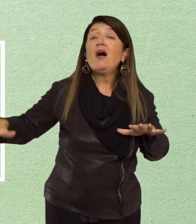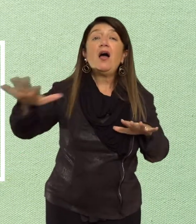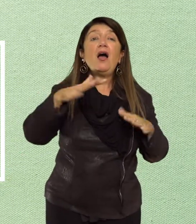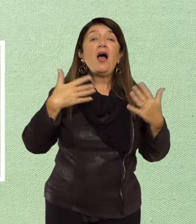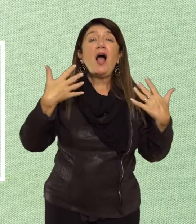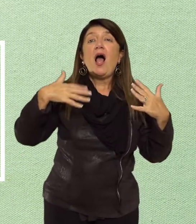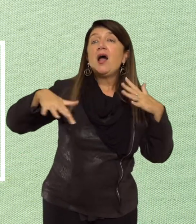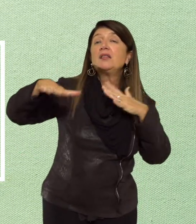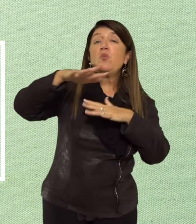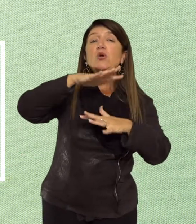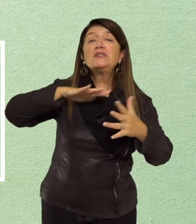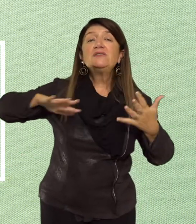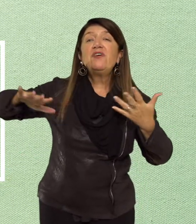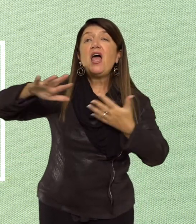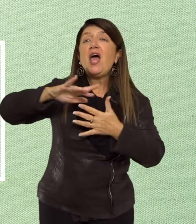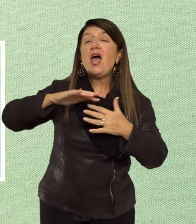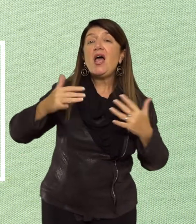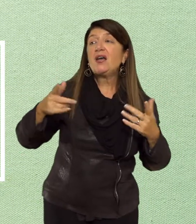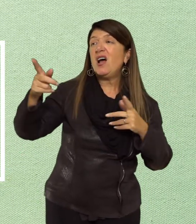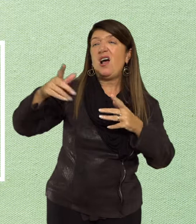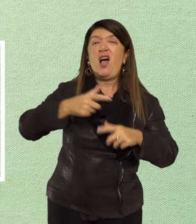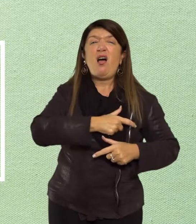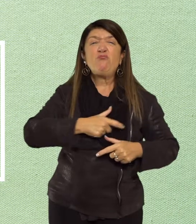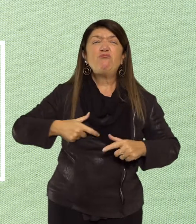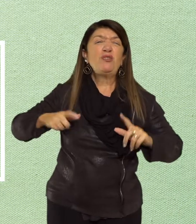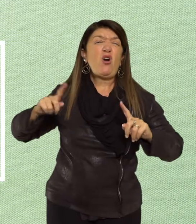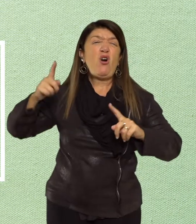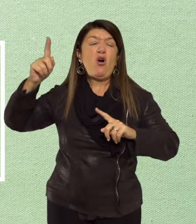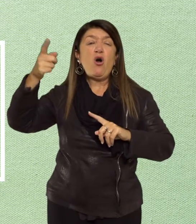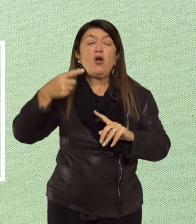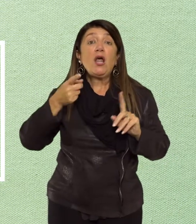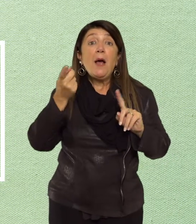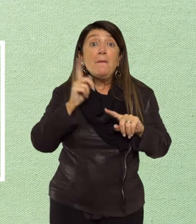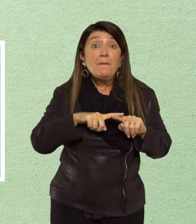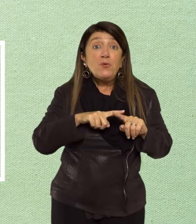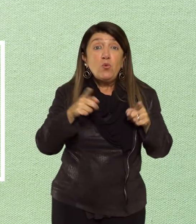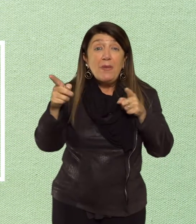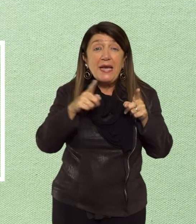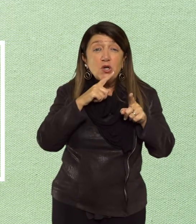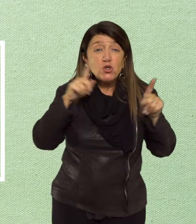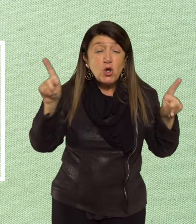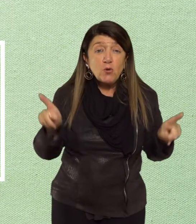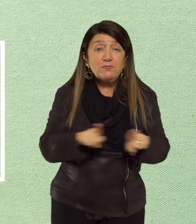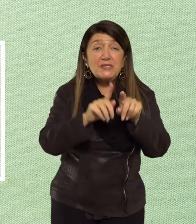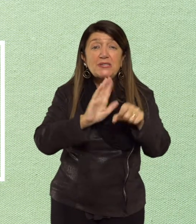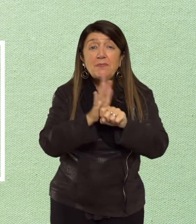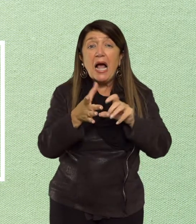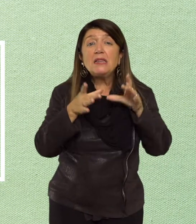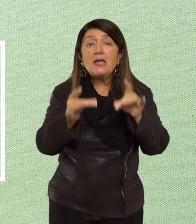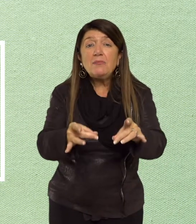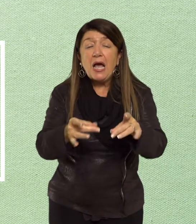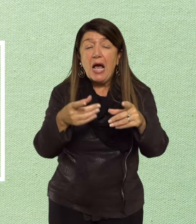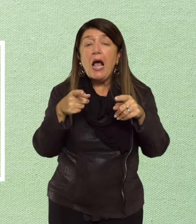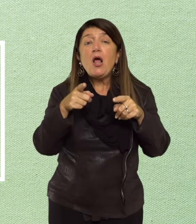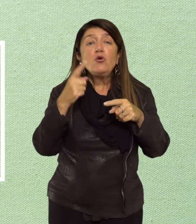Anche particolare perché è stata in tempo di pandemia, quindi non è Sì, stato facile. assolutamente sì, è stata un'esperienza